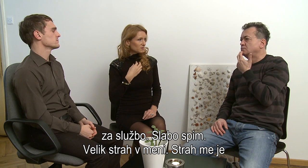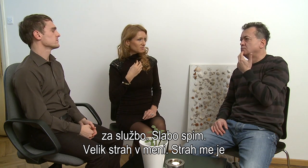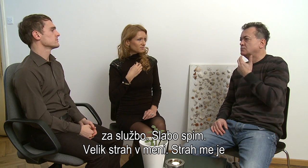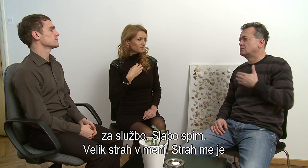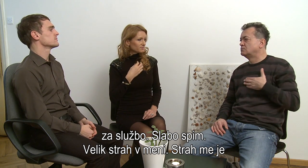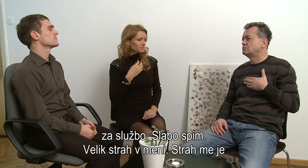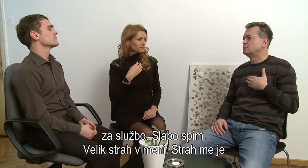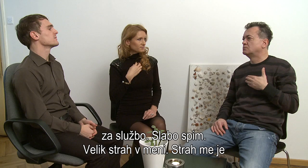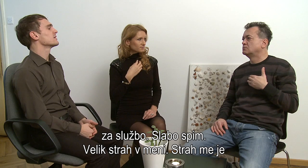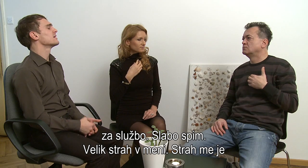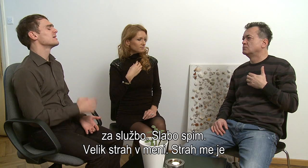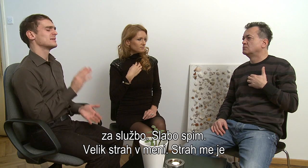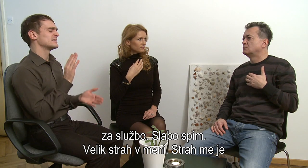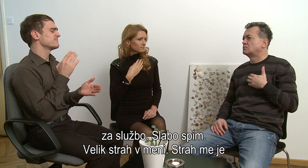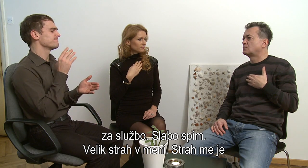Slabo spim.